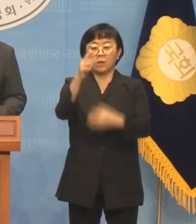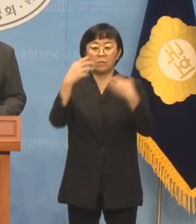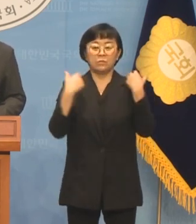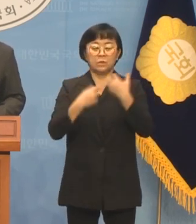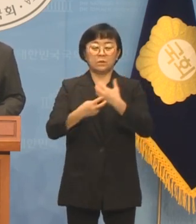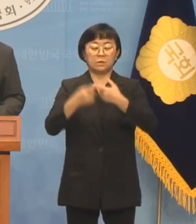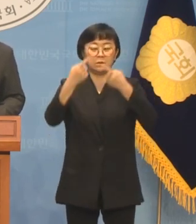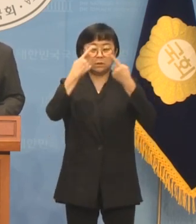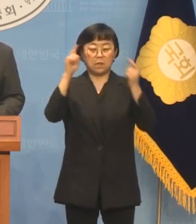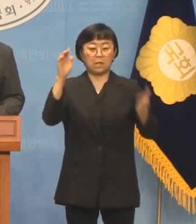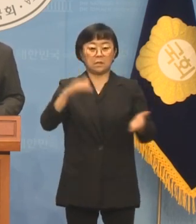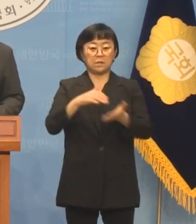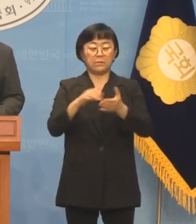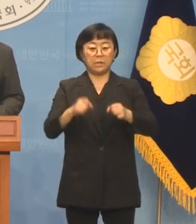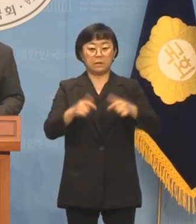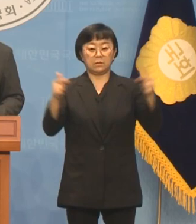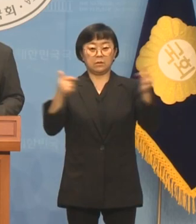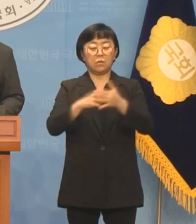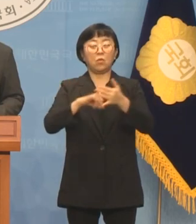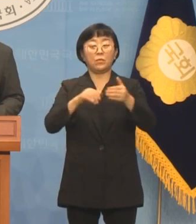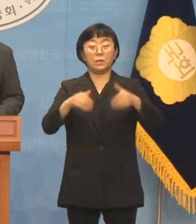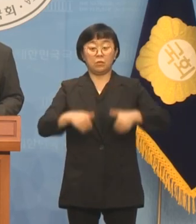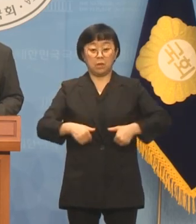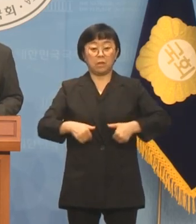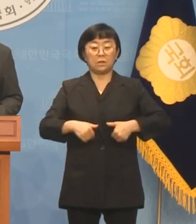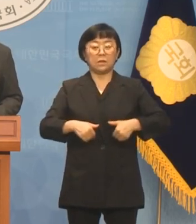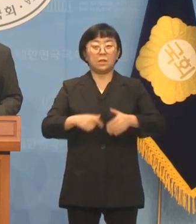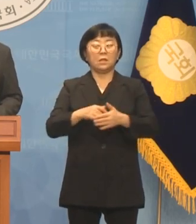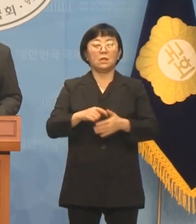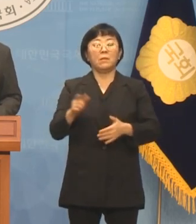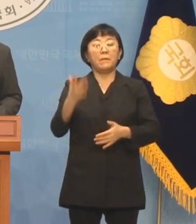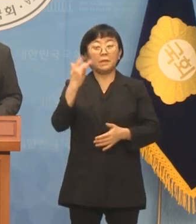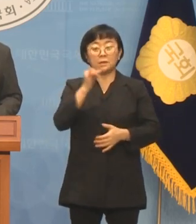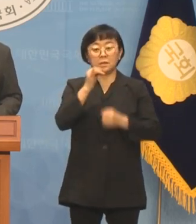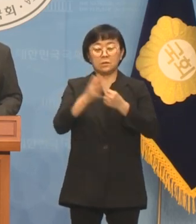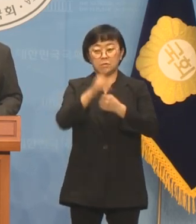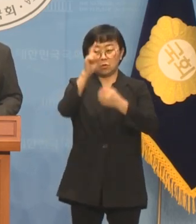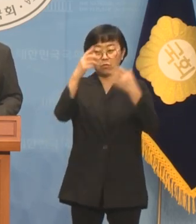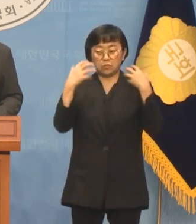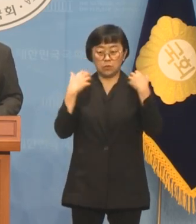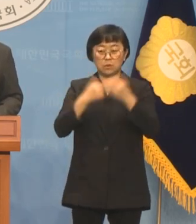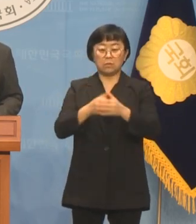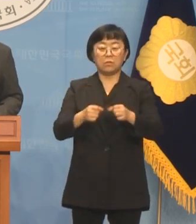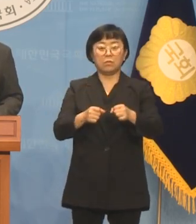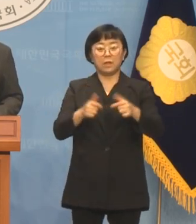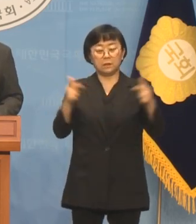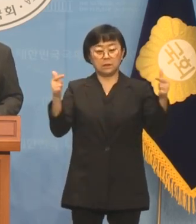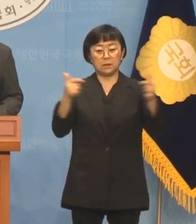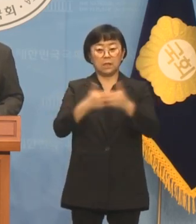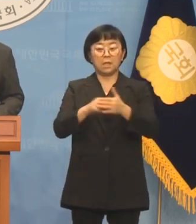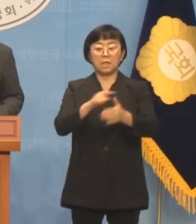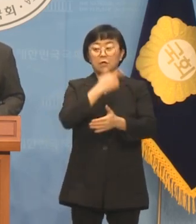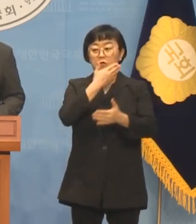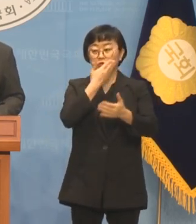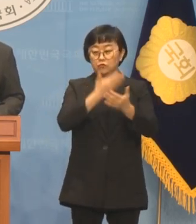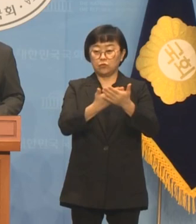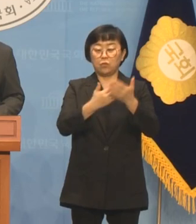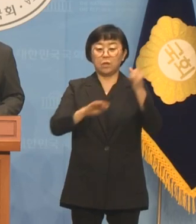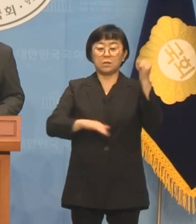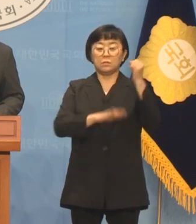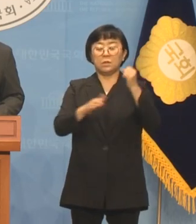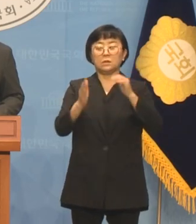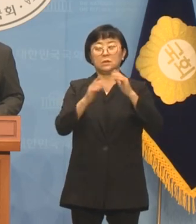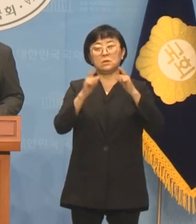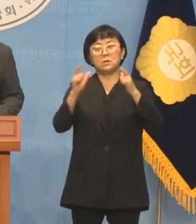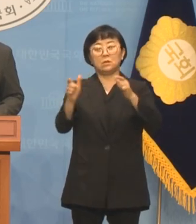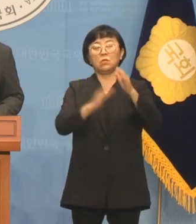정원 확대 정책 기조도 필수적으로 있어야 할 것이 빠져 있습니다. 정부의 의대 정원 확대에 있어서 가장 중요한 기반인 지역 공공